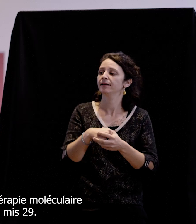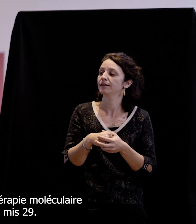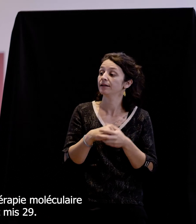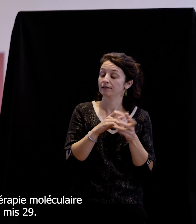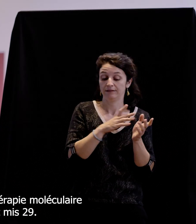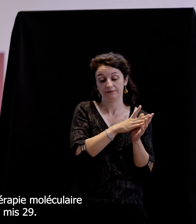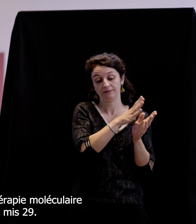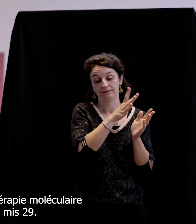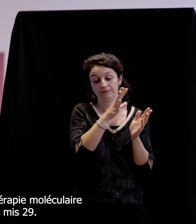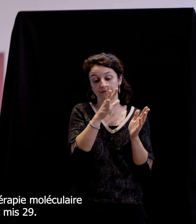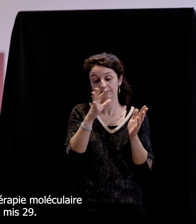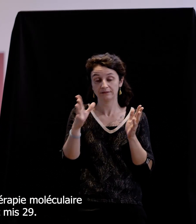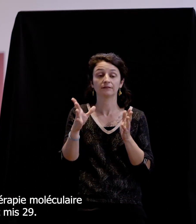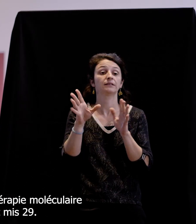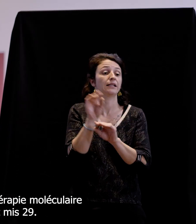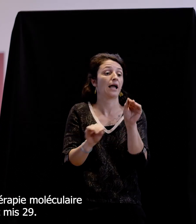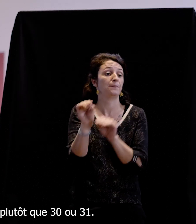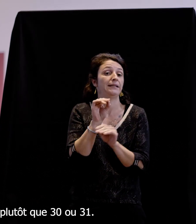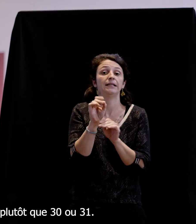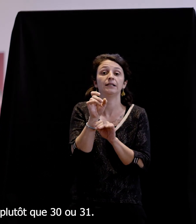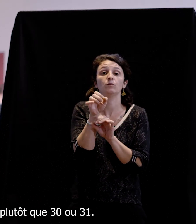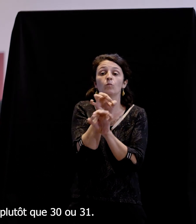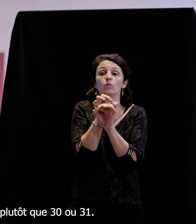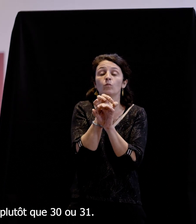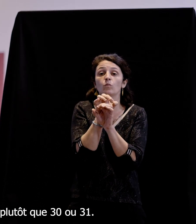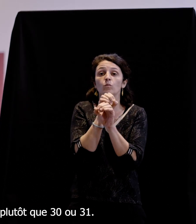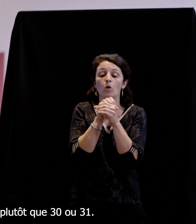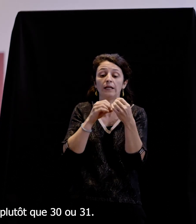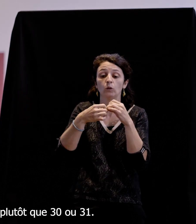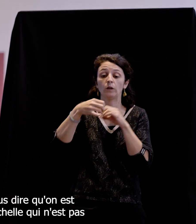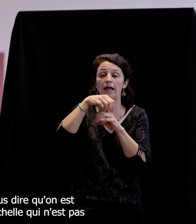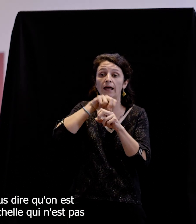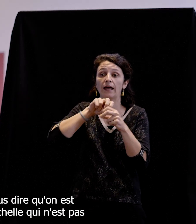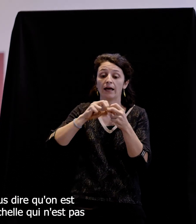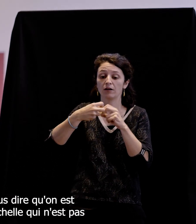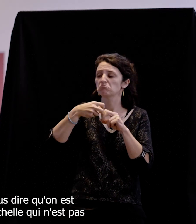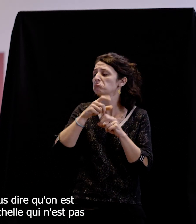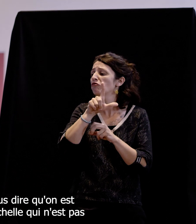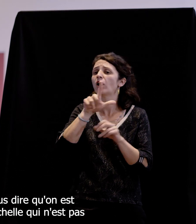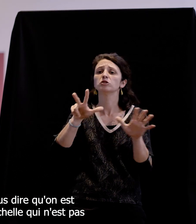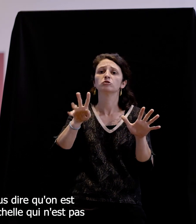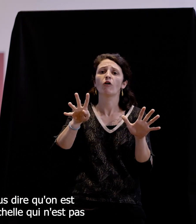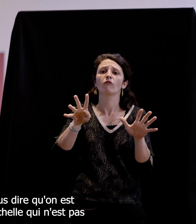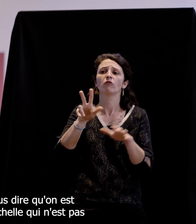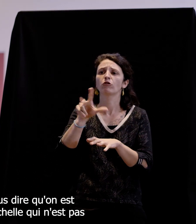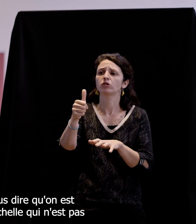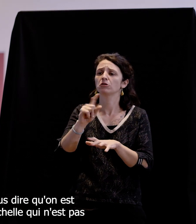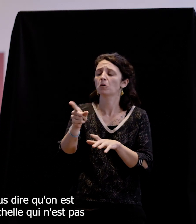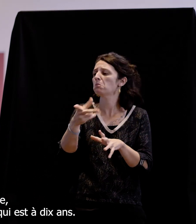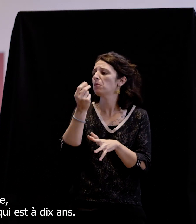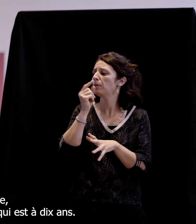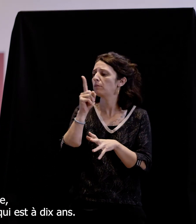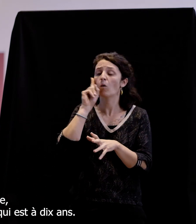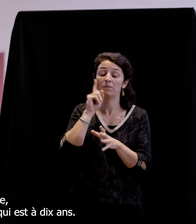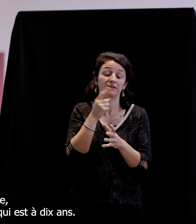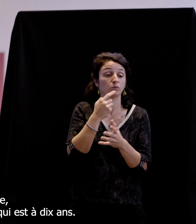la thérapie moléculaire, ils ont mis 29, je ne sais pas pourquoi 29 plutôt que 30 ou 31, mais enfin, c'est pour vous dire qu'on est quand même à une échelle qui n'est